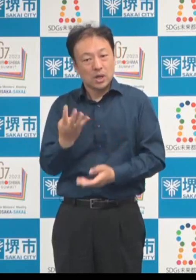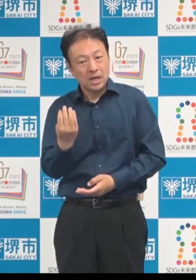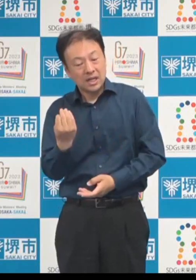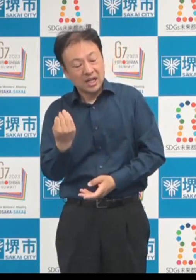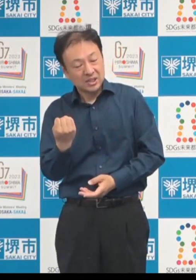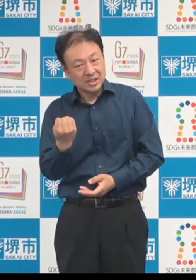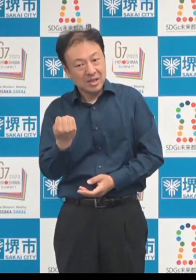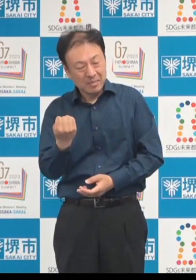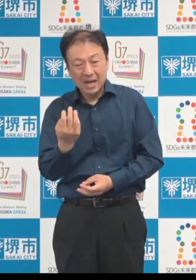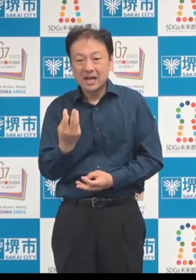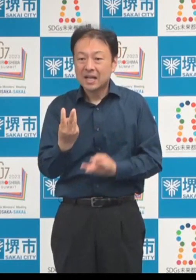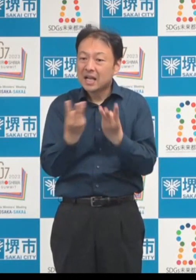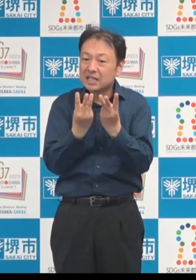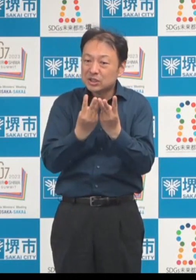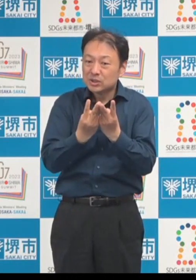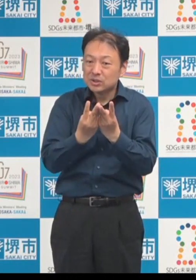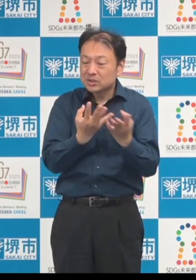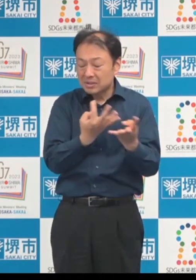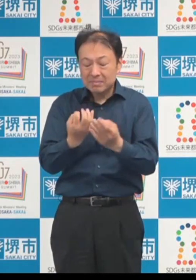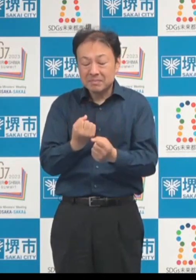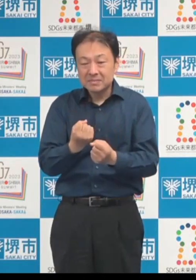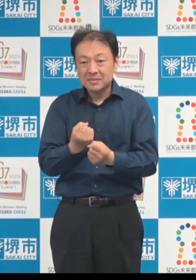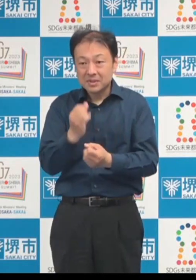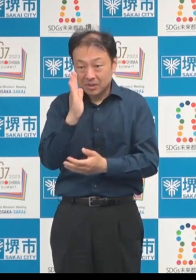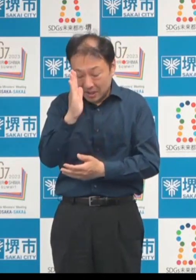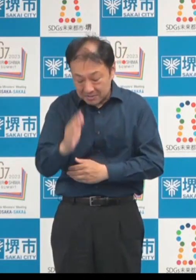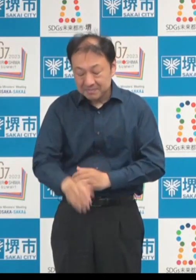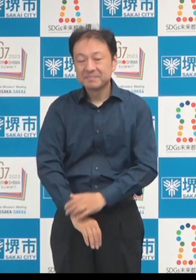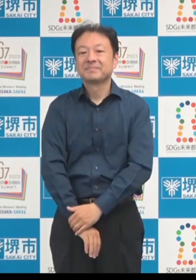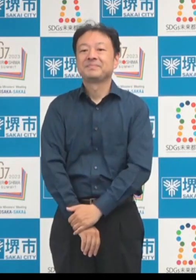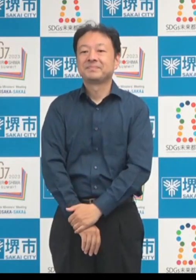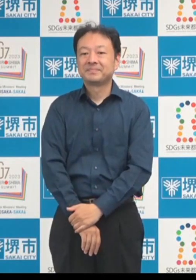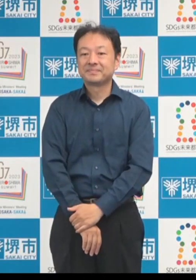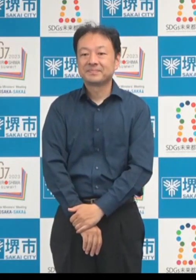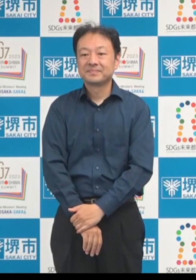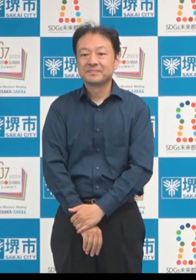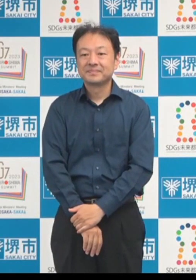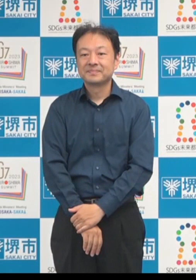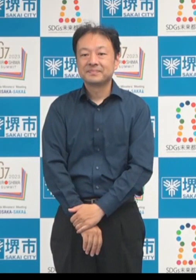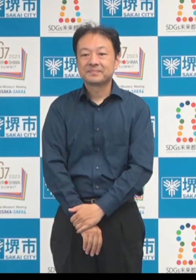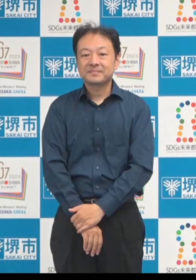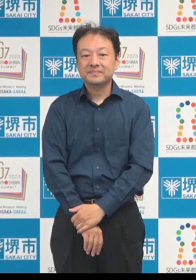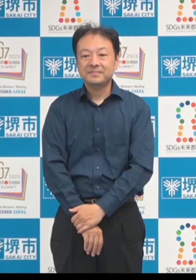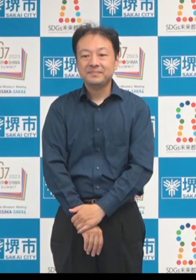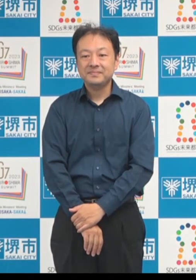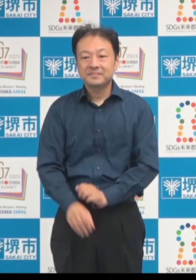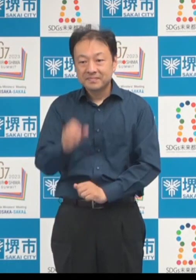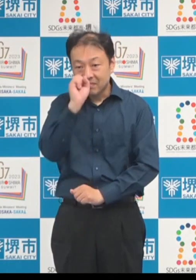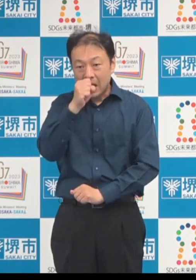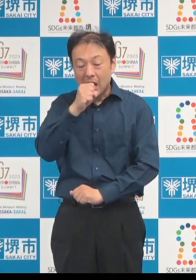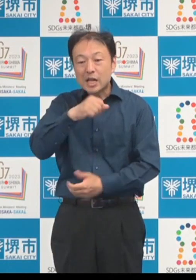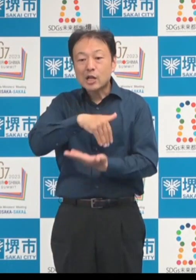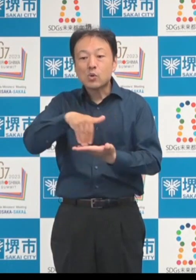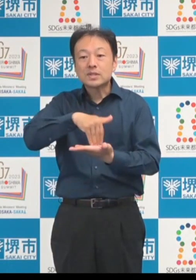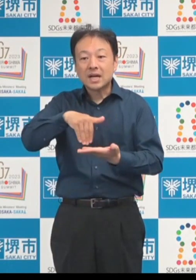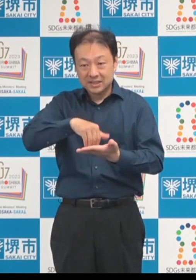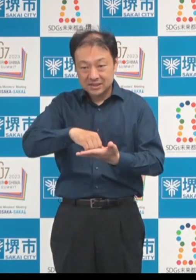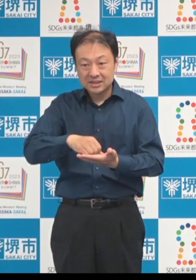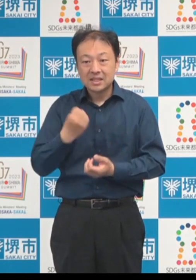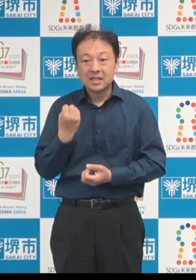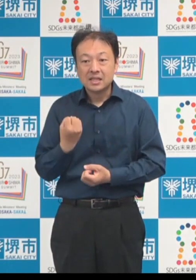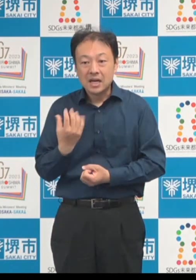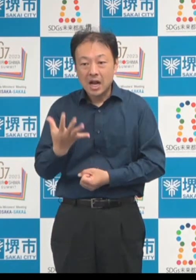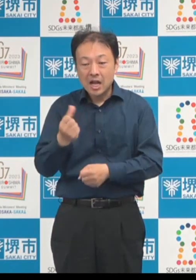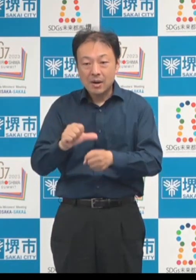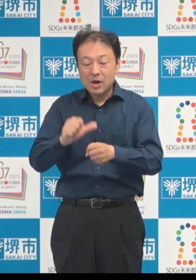のか、数字の話ばかりではありますけれども、ちょっとお願いします。 はい、まず予算額としては、すでに令和5年度